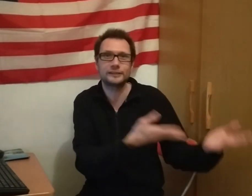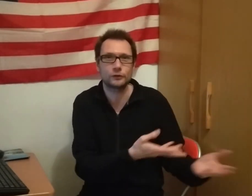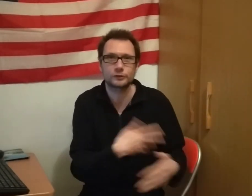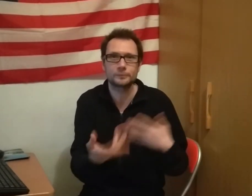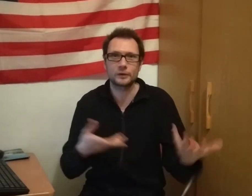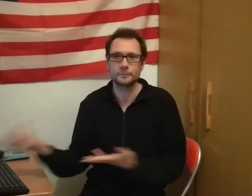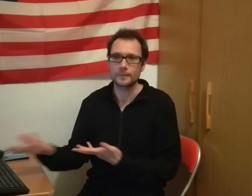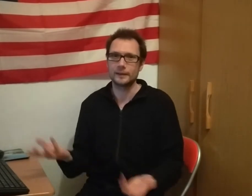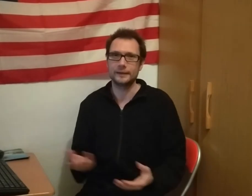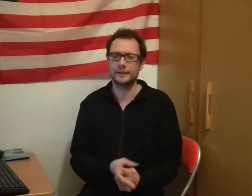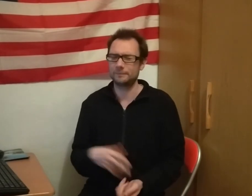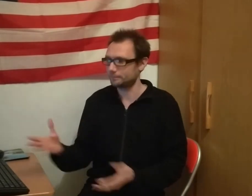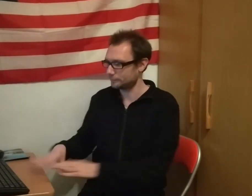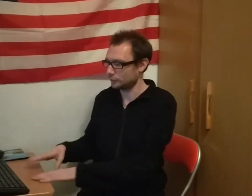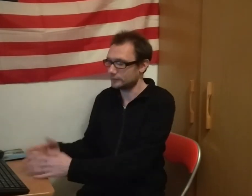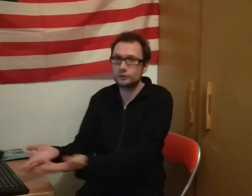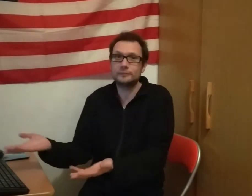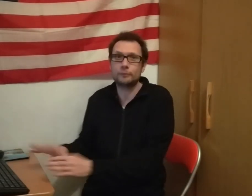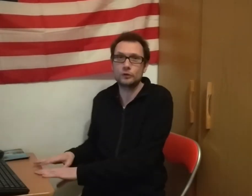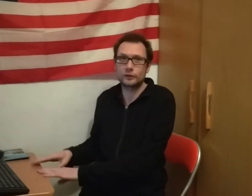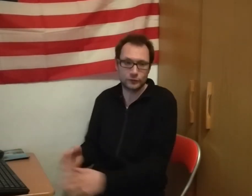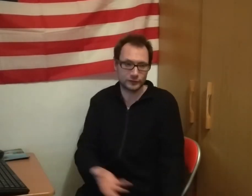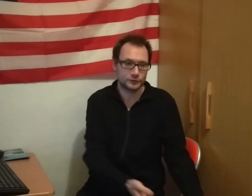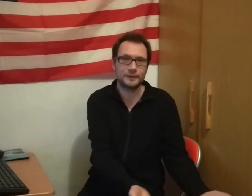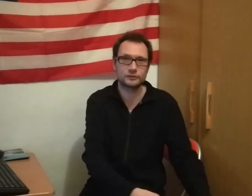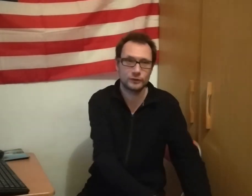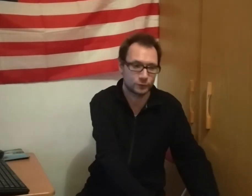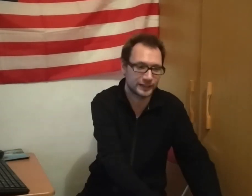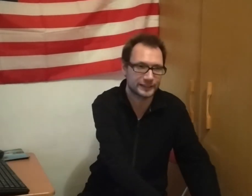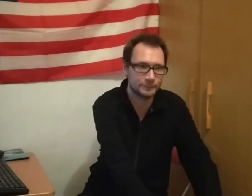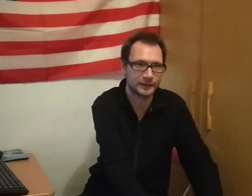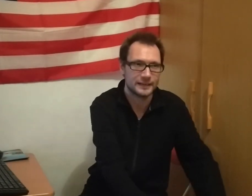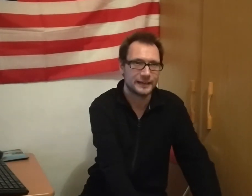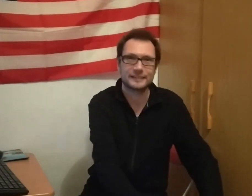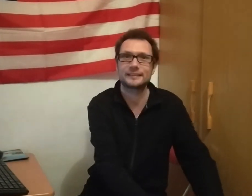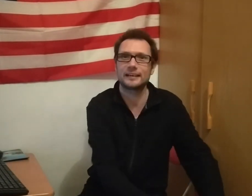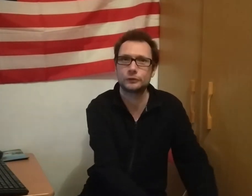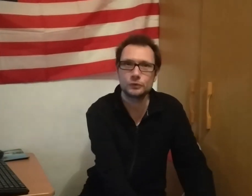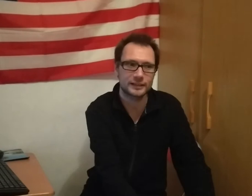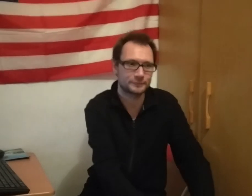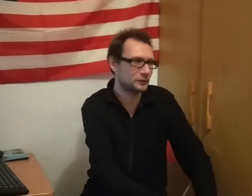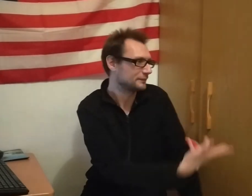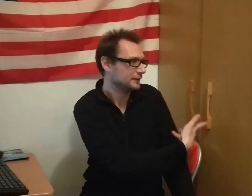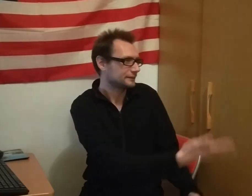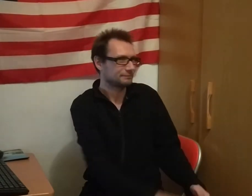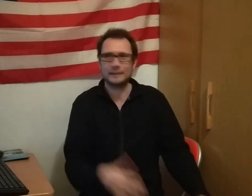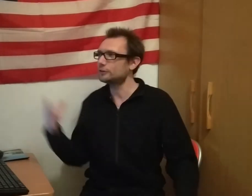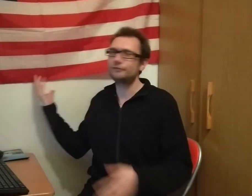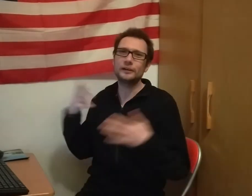el tarot, pero ¿dónde me pongo? Que no tengo espacio. Bueno, podría aquí para hacer lecturas, pero. Es muy feo,